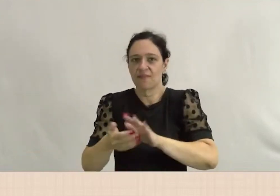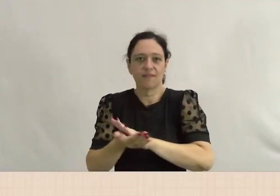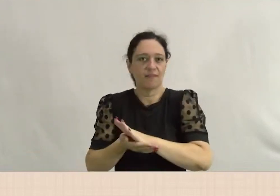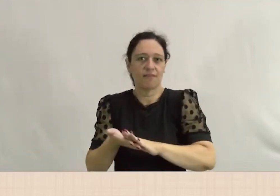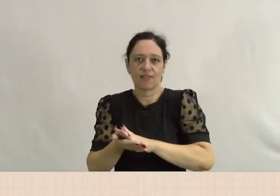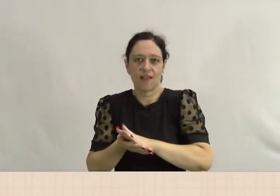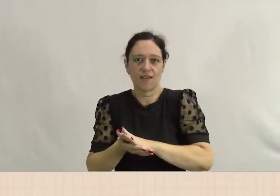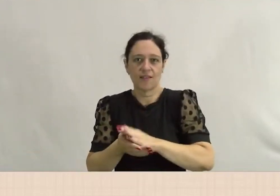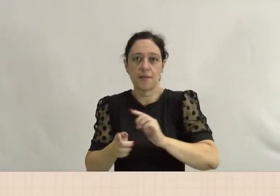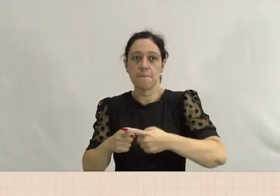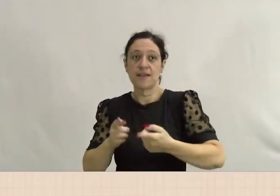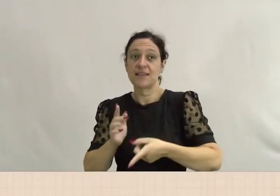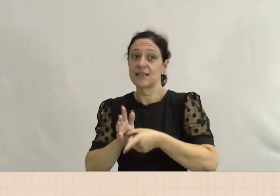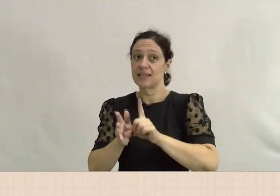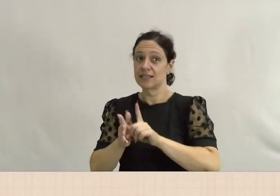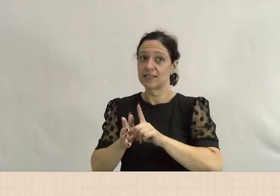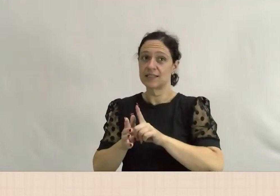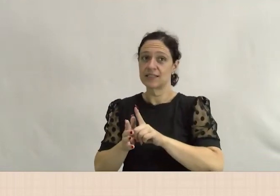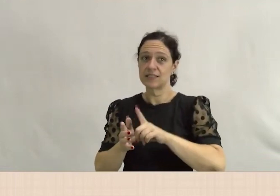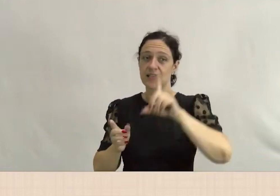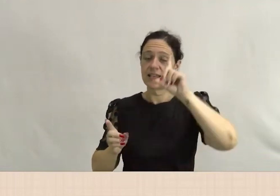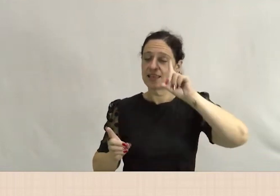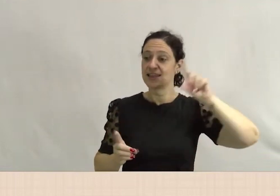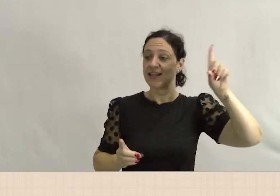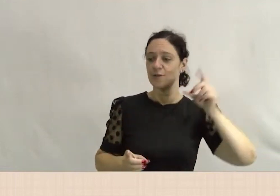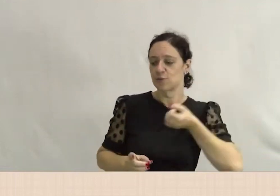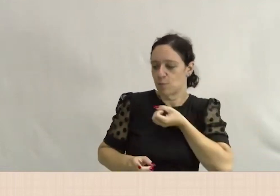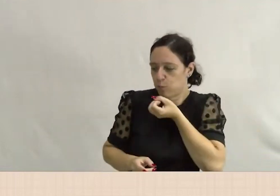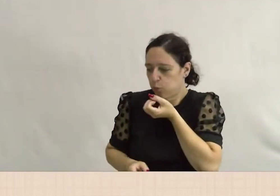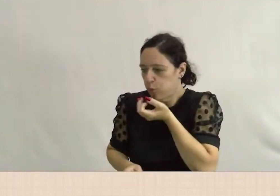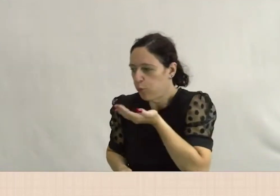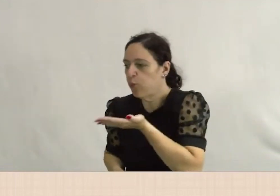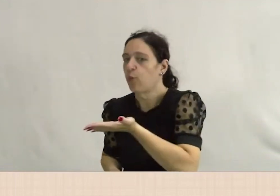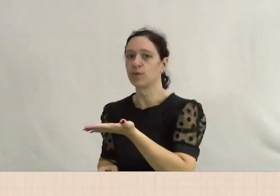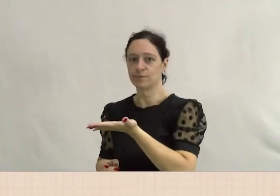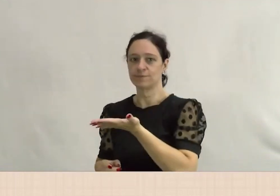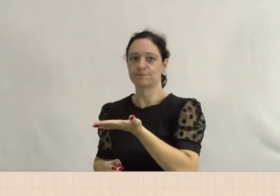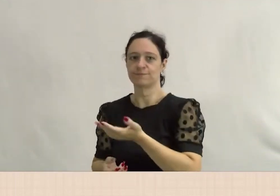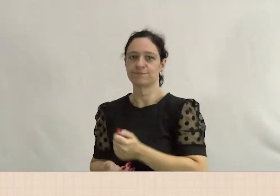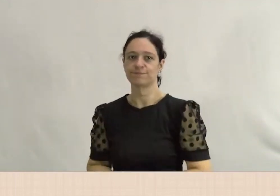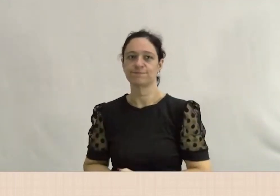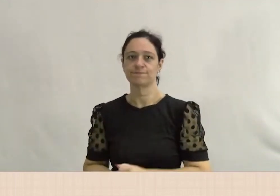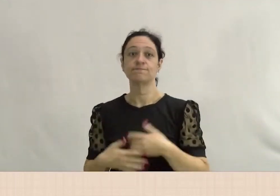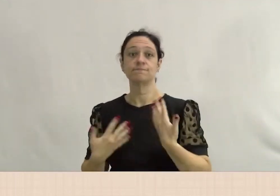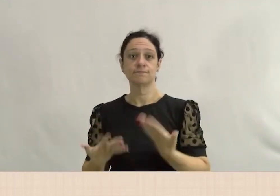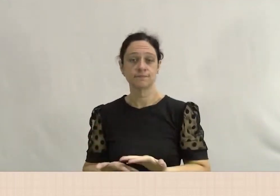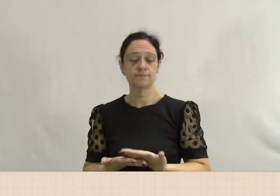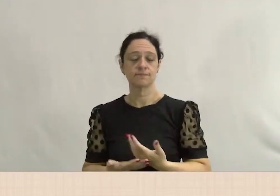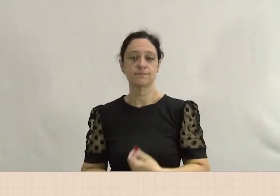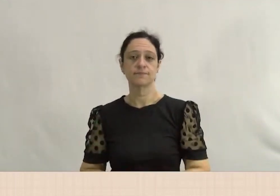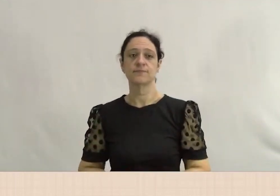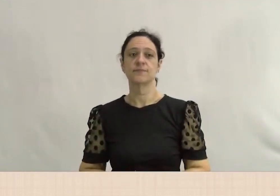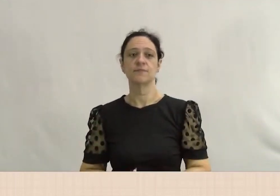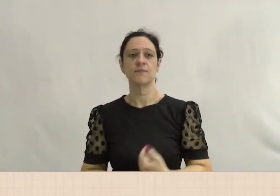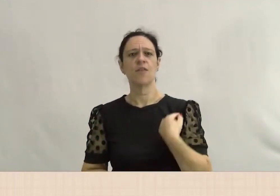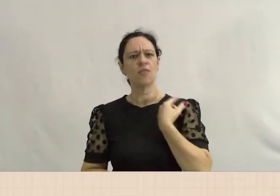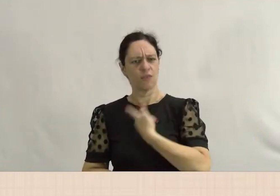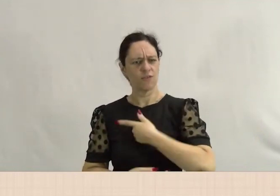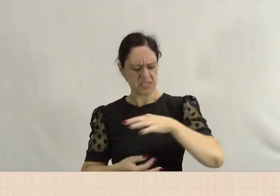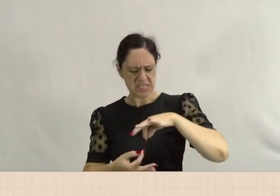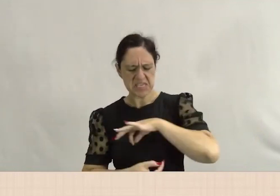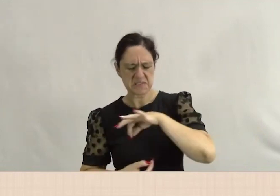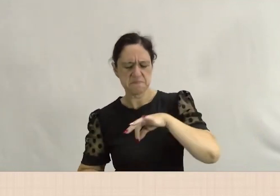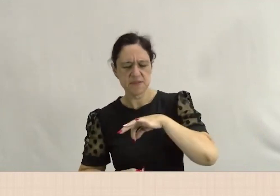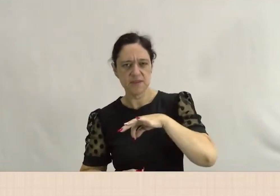Veio do sopro espiritual de Deus. Portanto, o nosso espírito, a